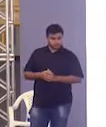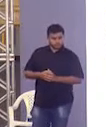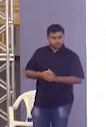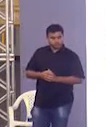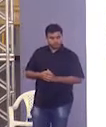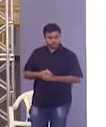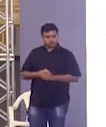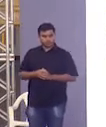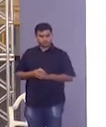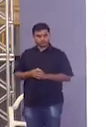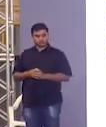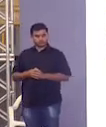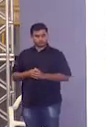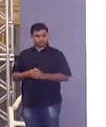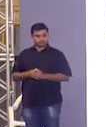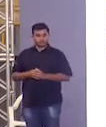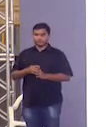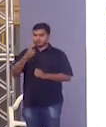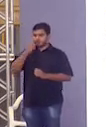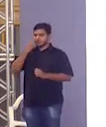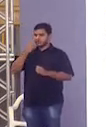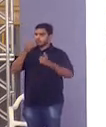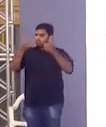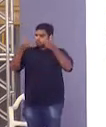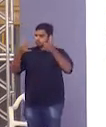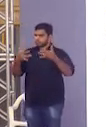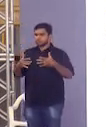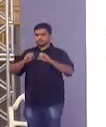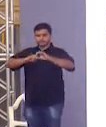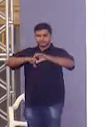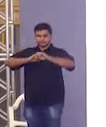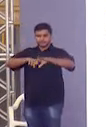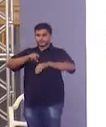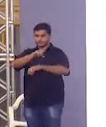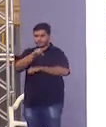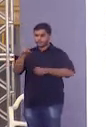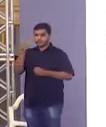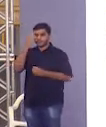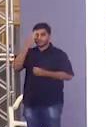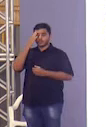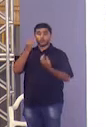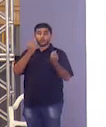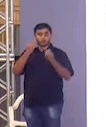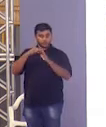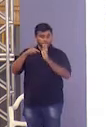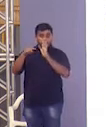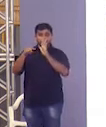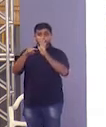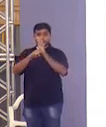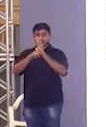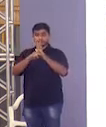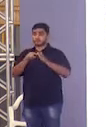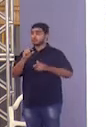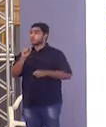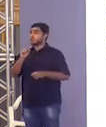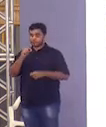Essa aqui, ó, vou ensinar para vocês uma propriedade muito interessante na subtração. Ela diz assim,